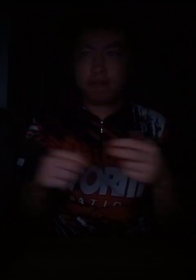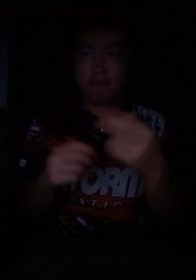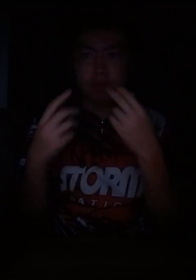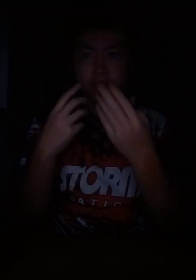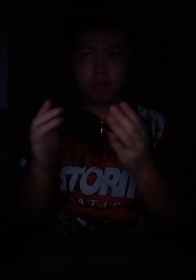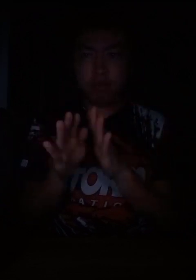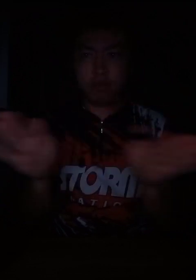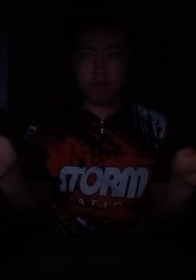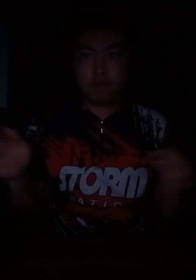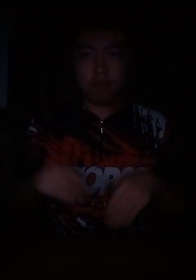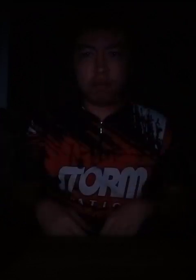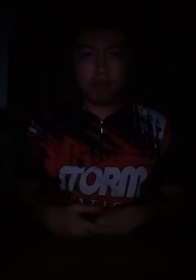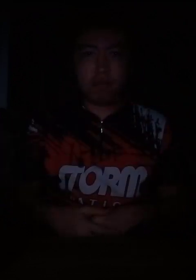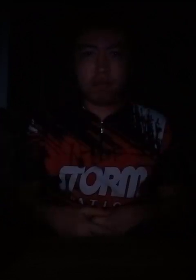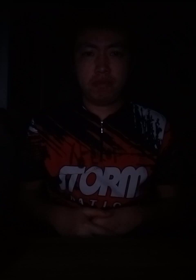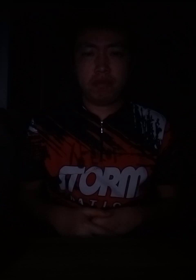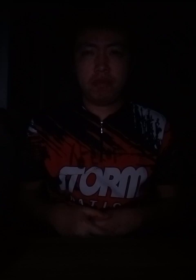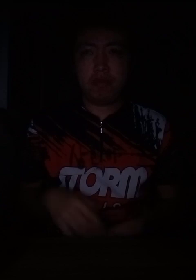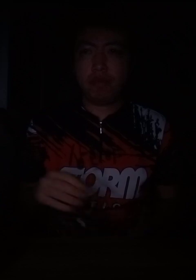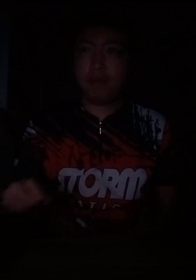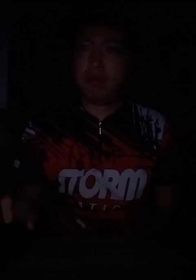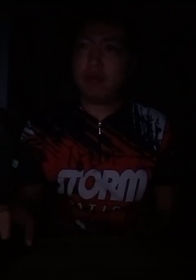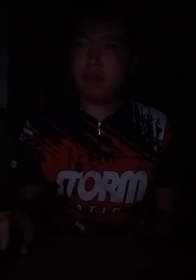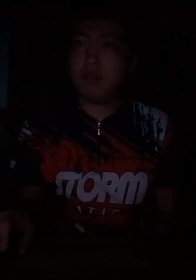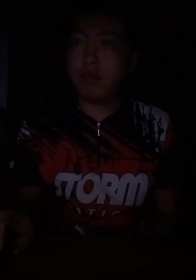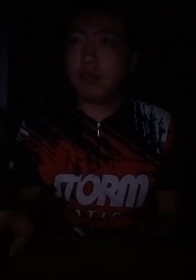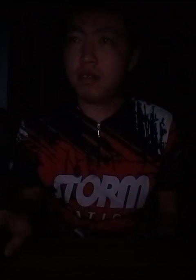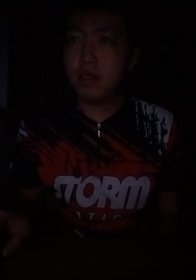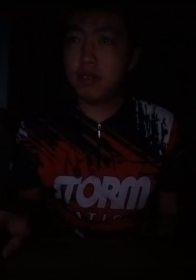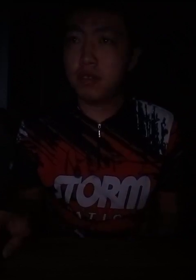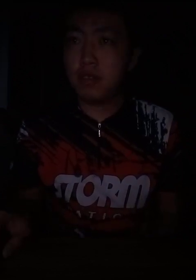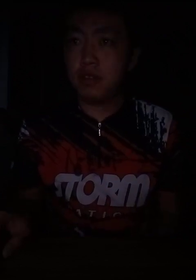조사를 이어나가겠다는 계획입니다. 지금까지 사회부에서 전해드렸습니다.